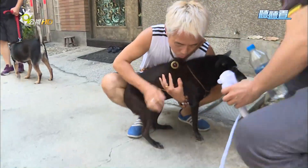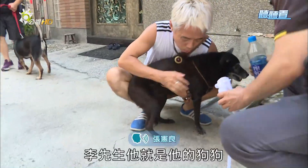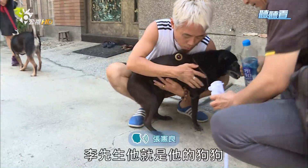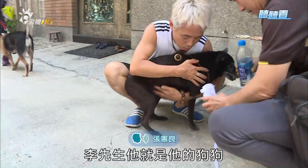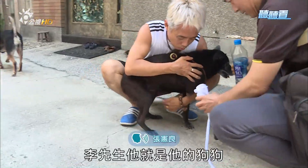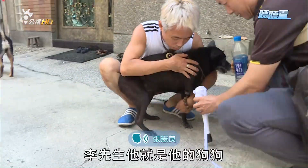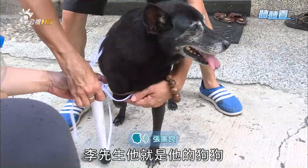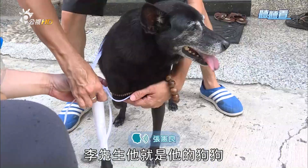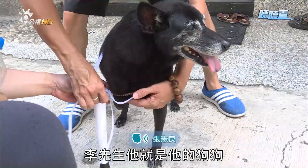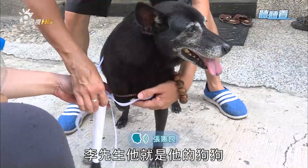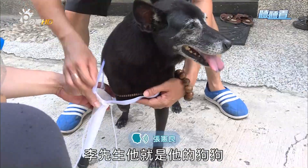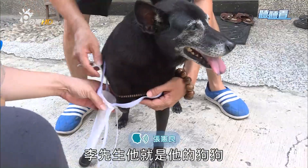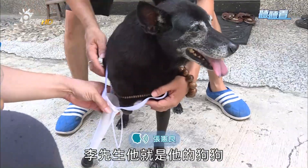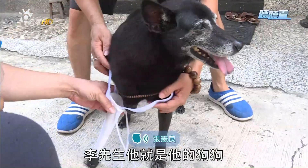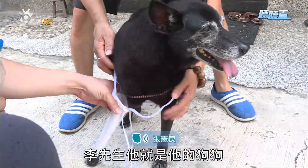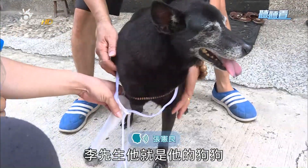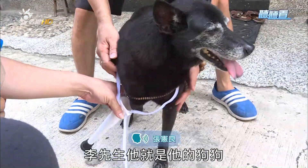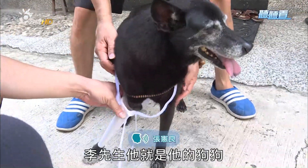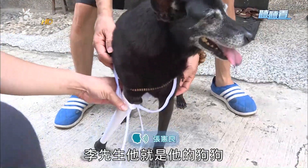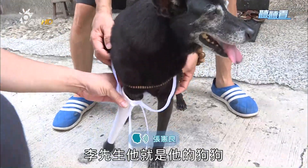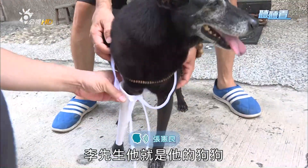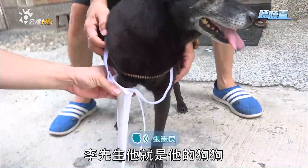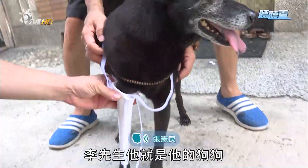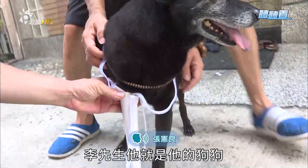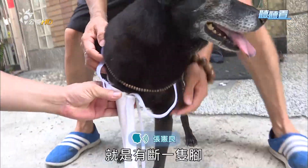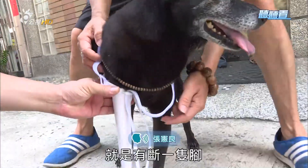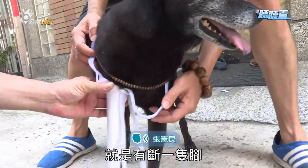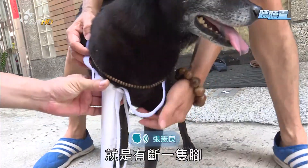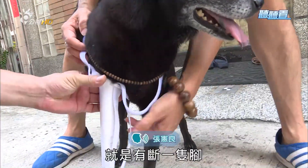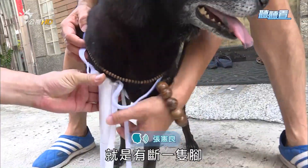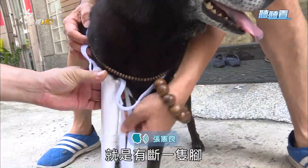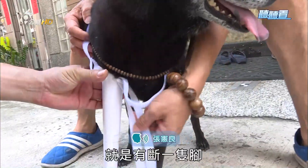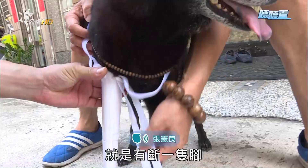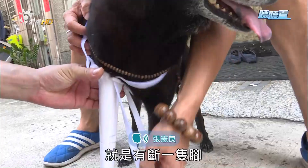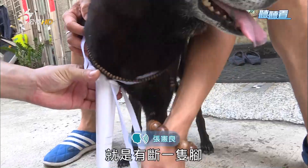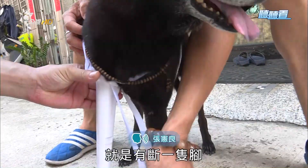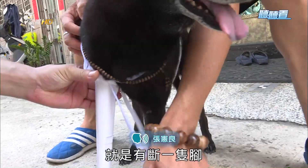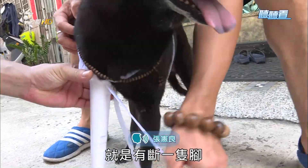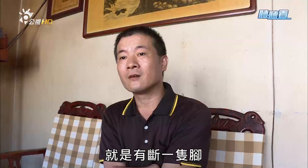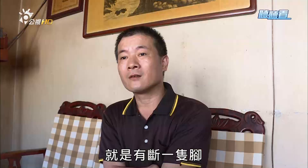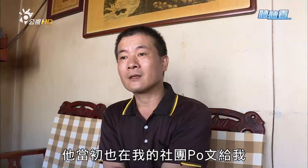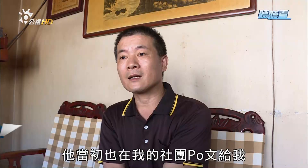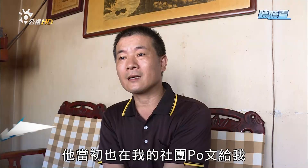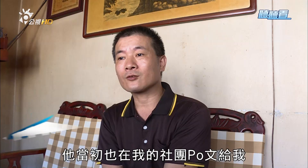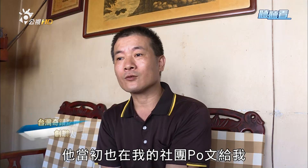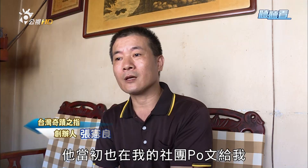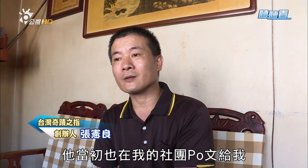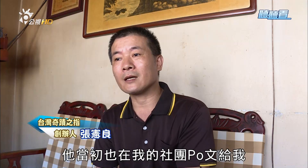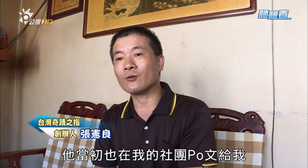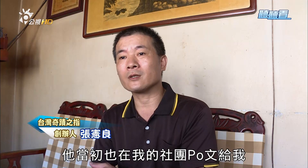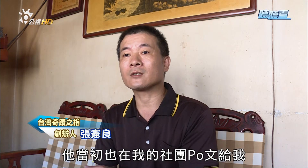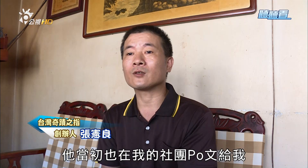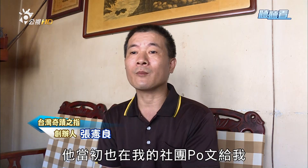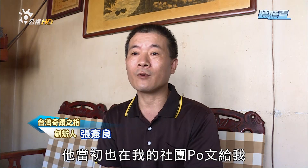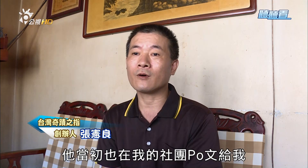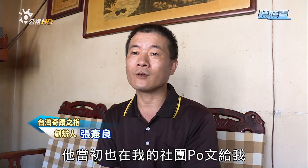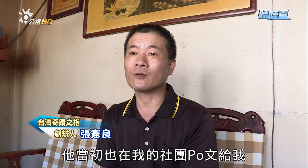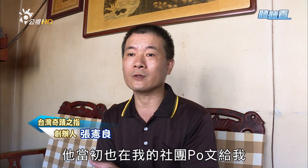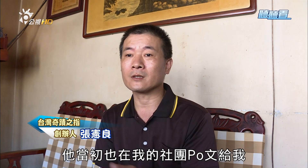李先生他就是他的狗狗，就是有断一只脚，他当初也在我的社团po文